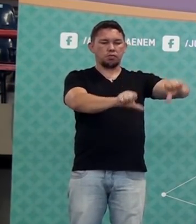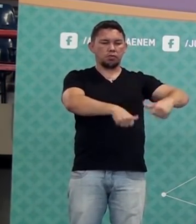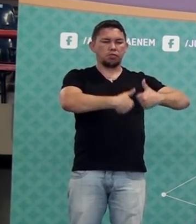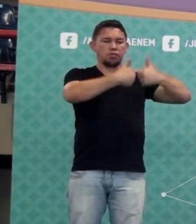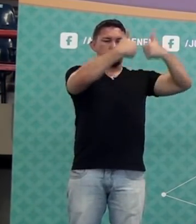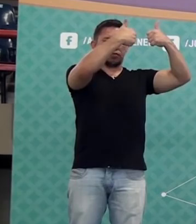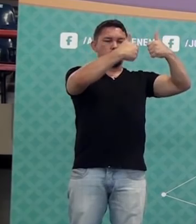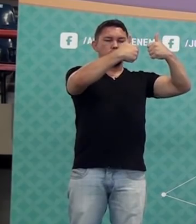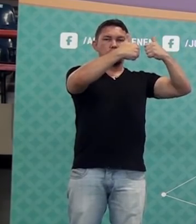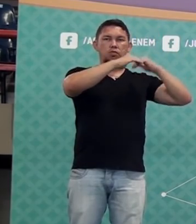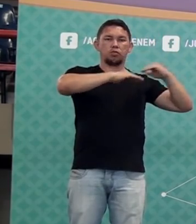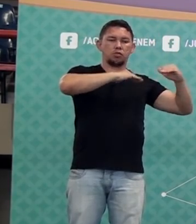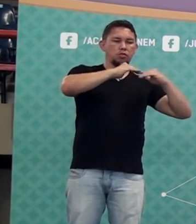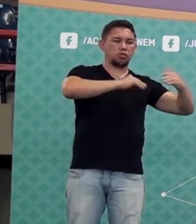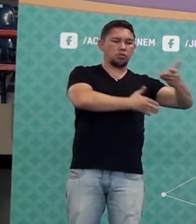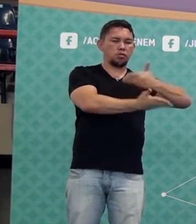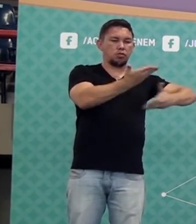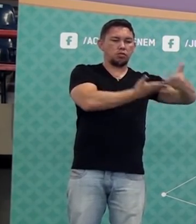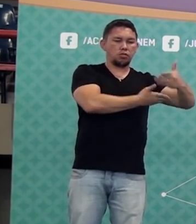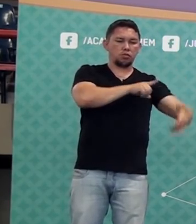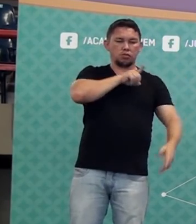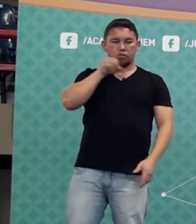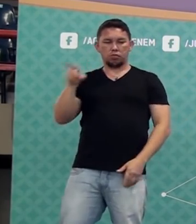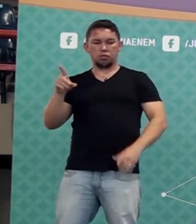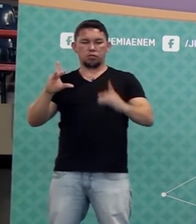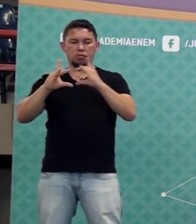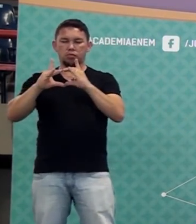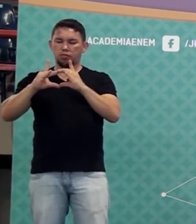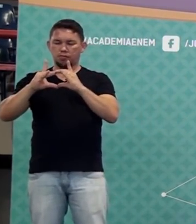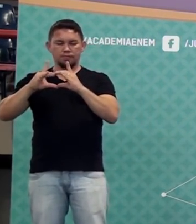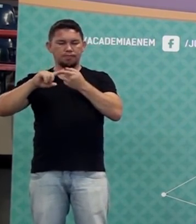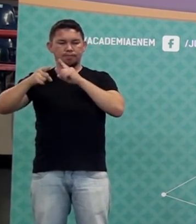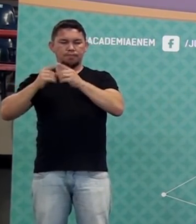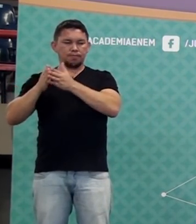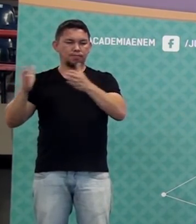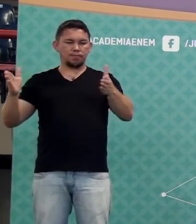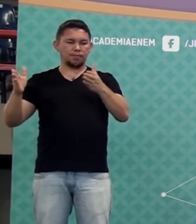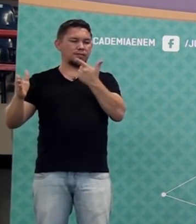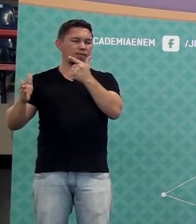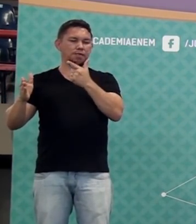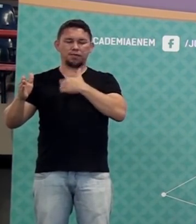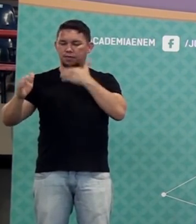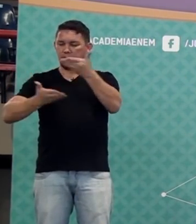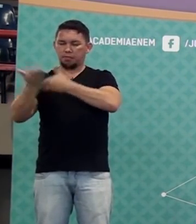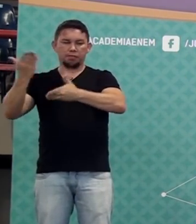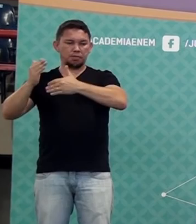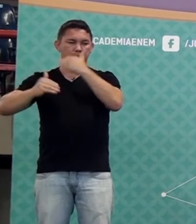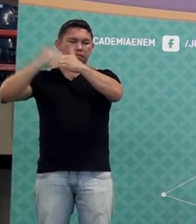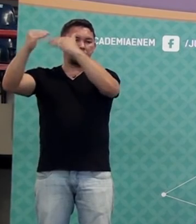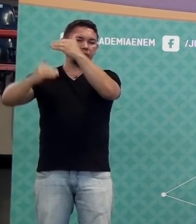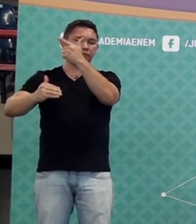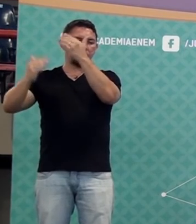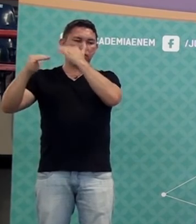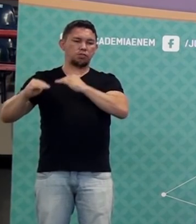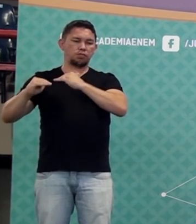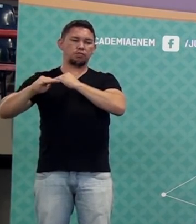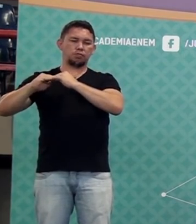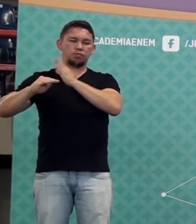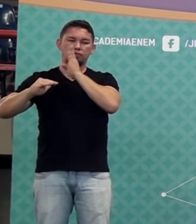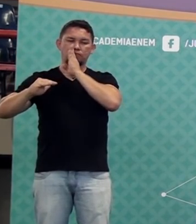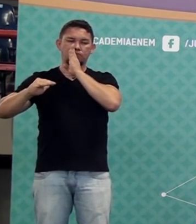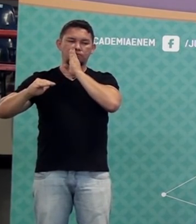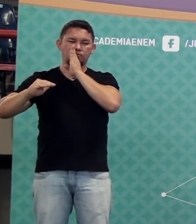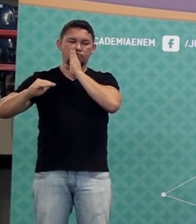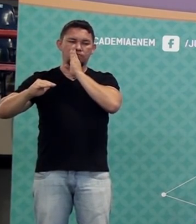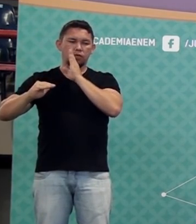possibilidade da mobilidade social, e na sociedade feudal não existe nenhuma possibilidade de mobilidade. Sociedade é estamental. O item